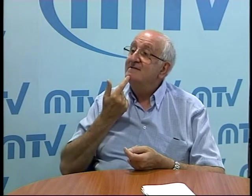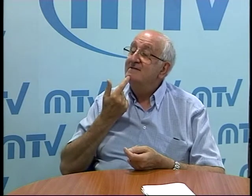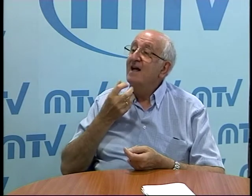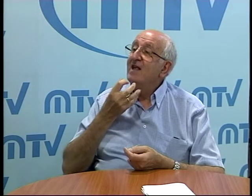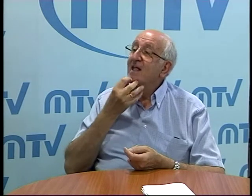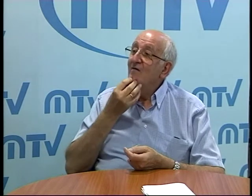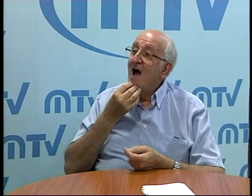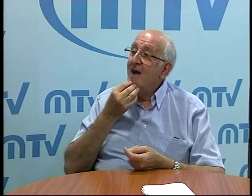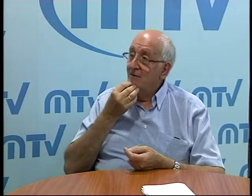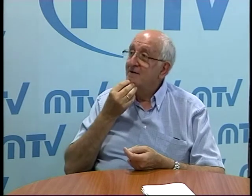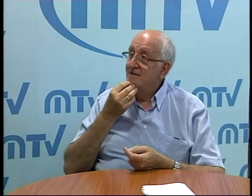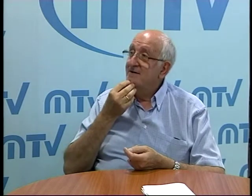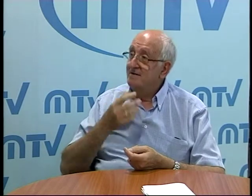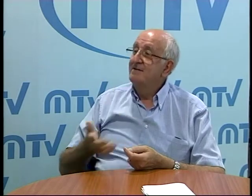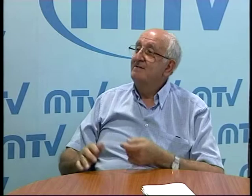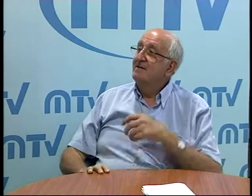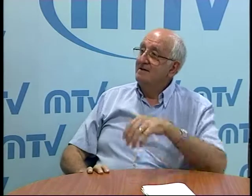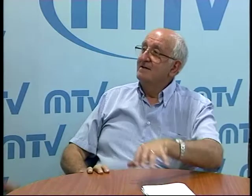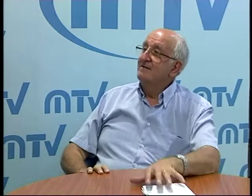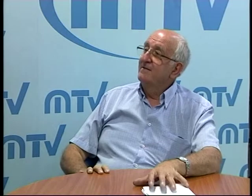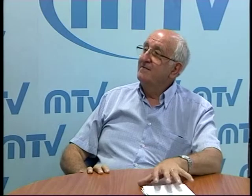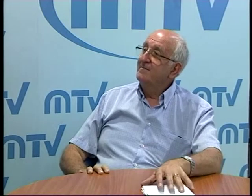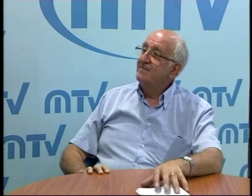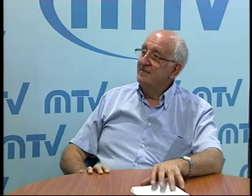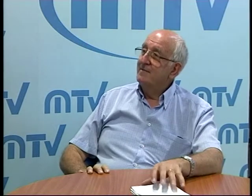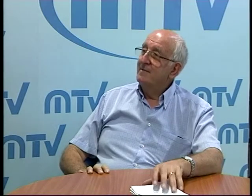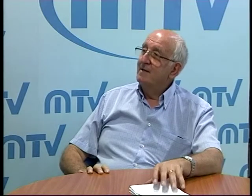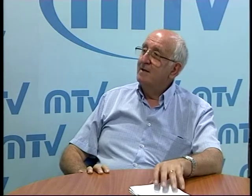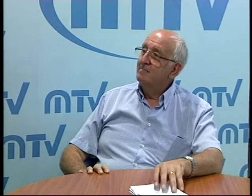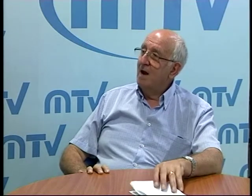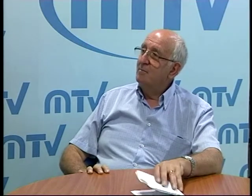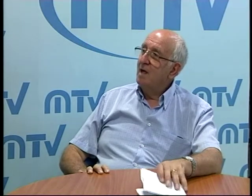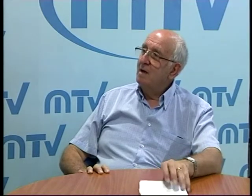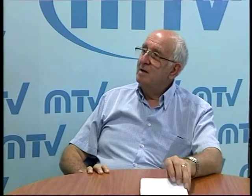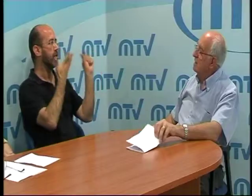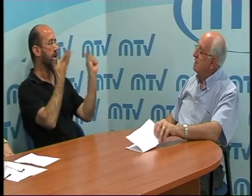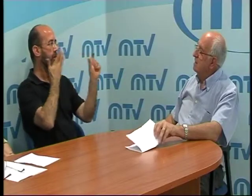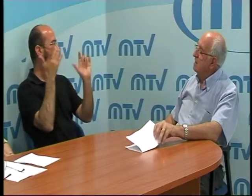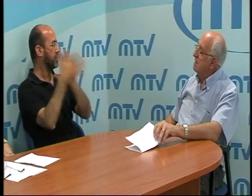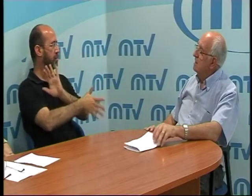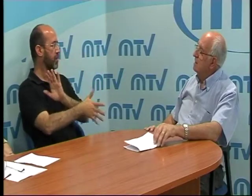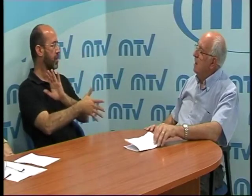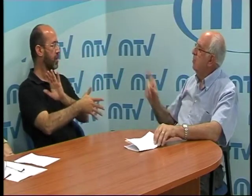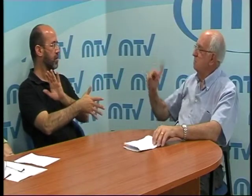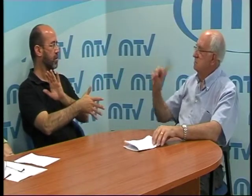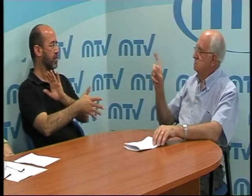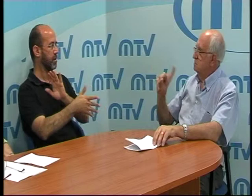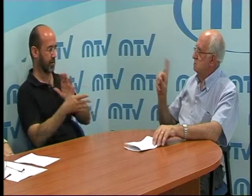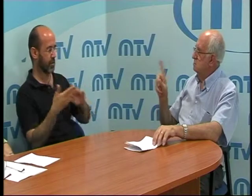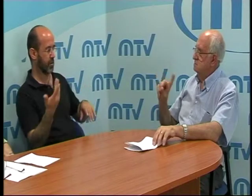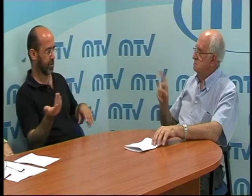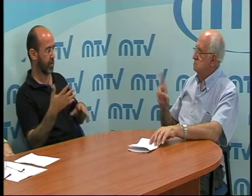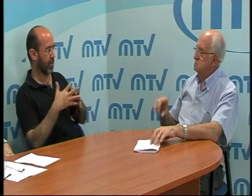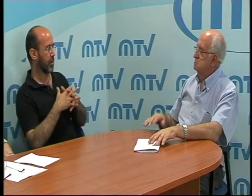porque tenía aquí un S. No, te pregunto, la lengua de signos y las palabras palabra signo, palabra siempre.